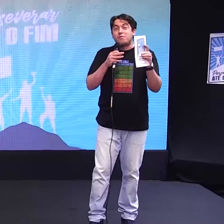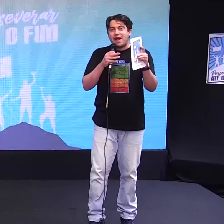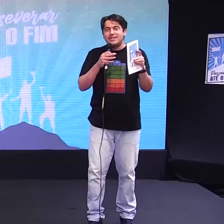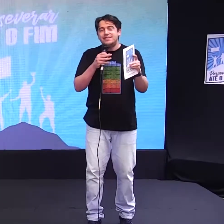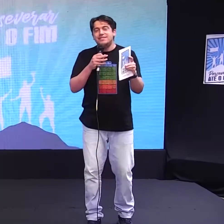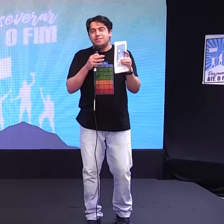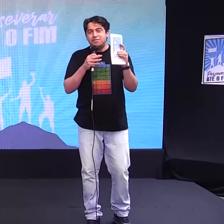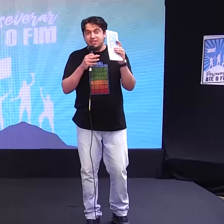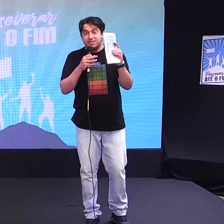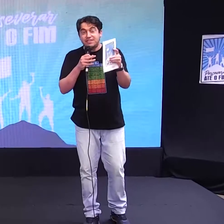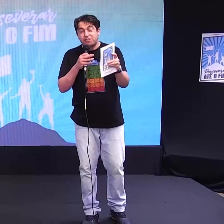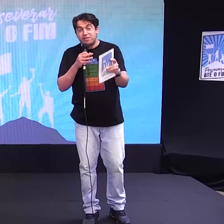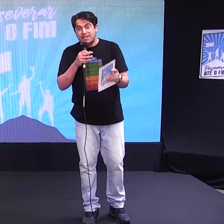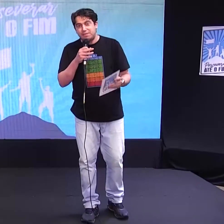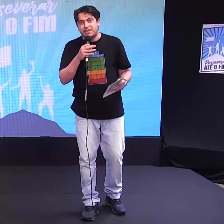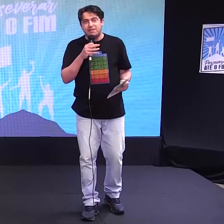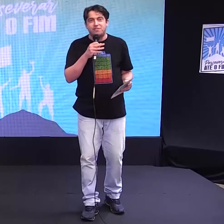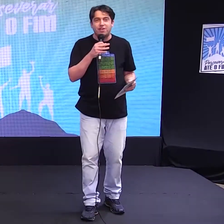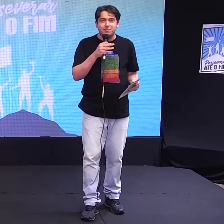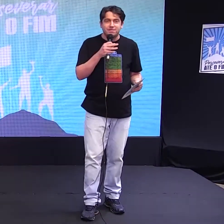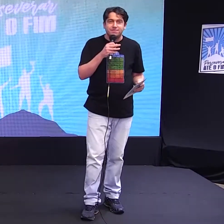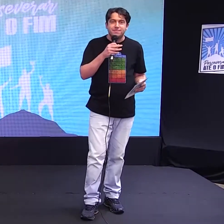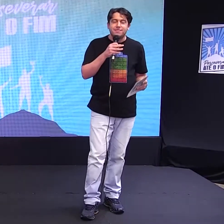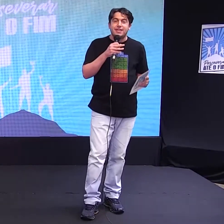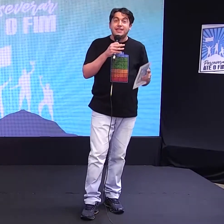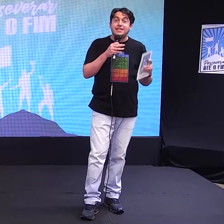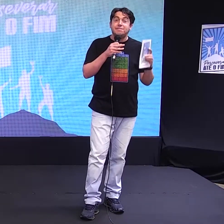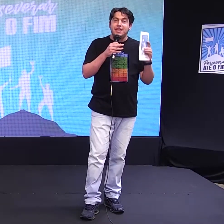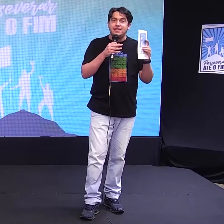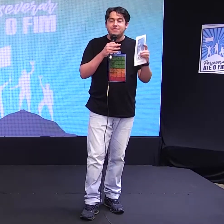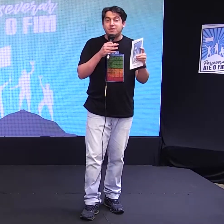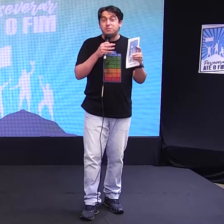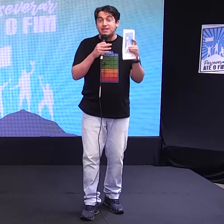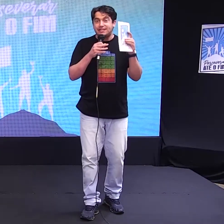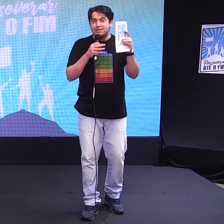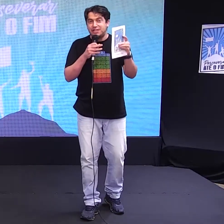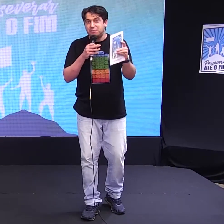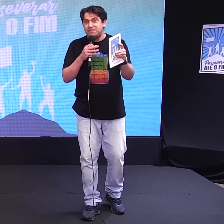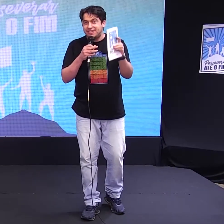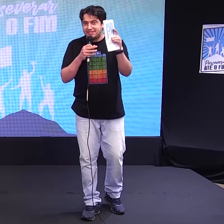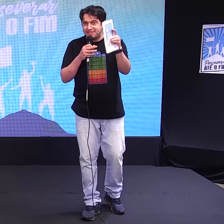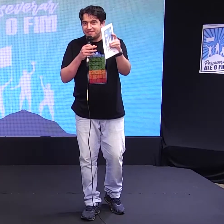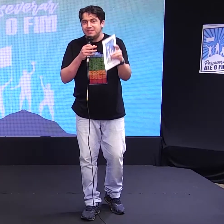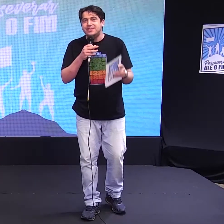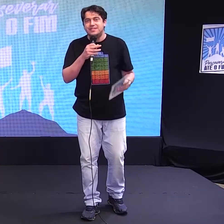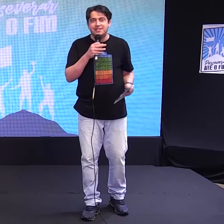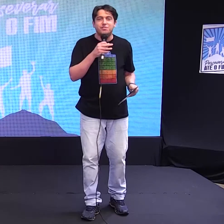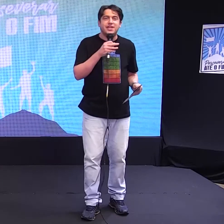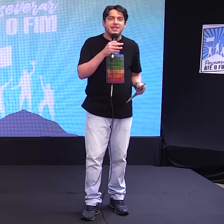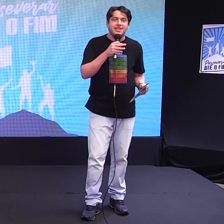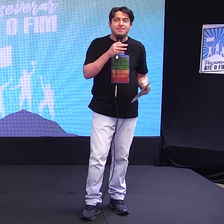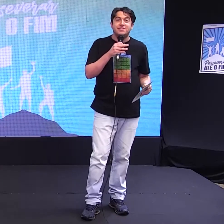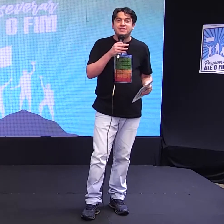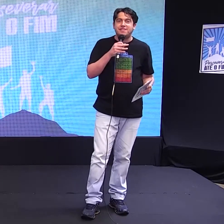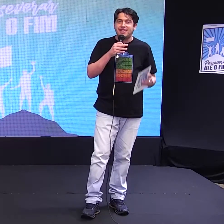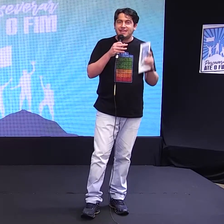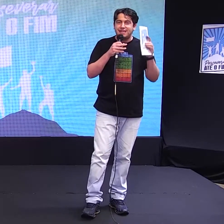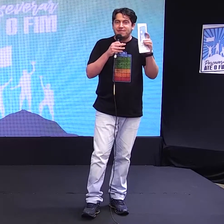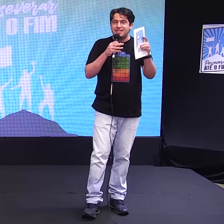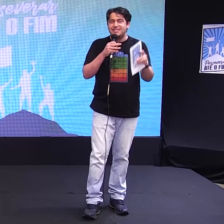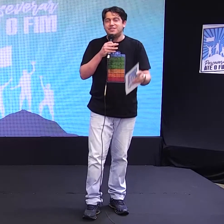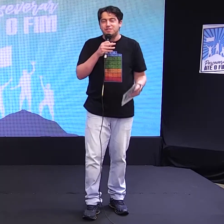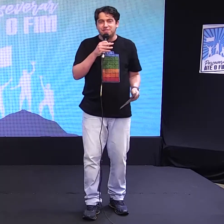Então aguarde, o vídeo vai ser colocado na plataforma e também vamos passar mais uma vez. Então segura aí que você